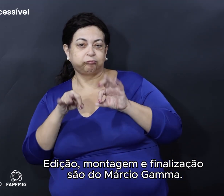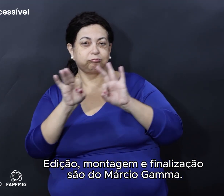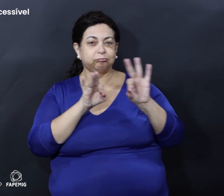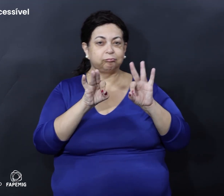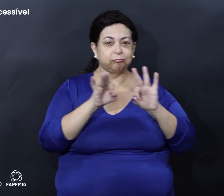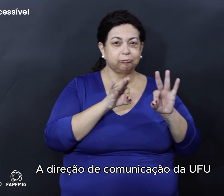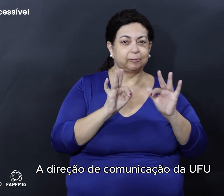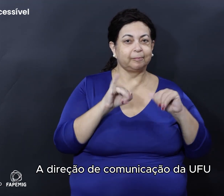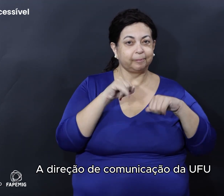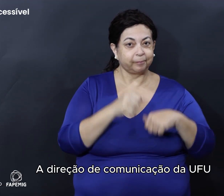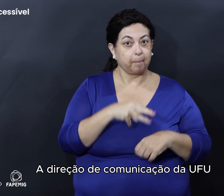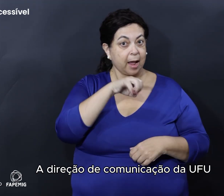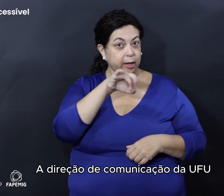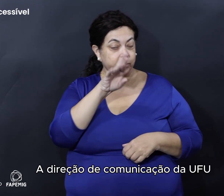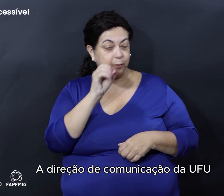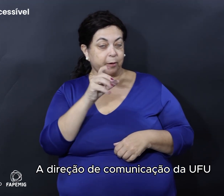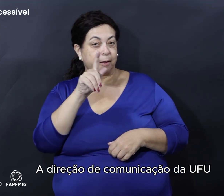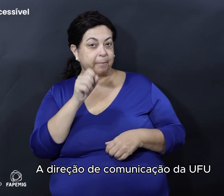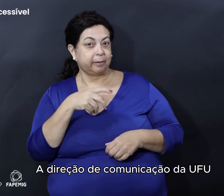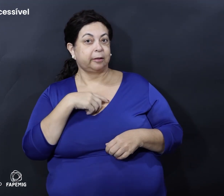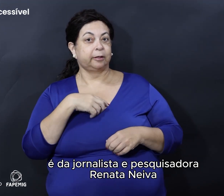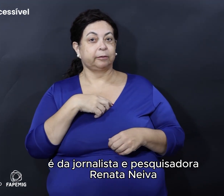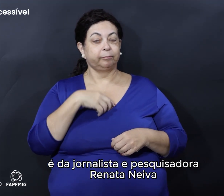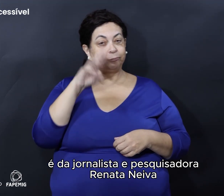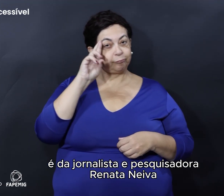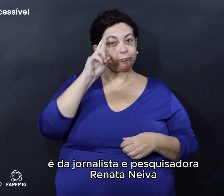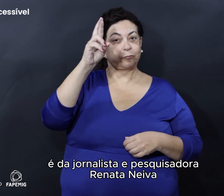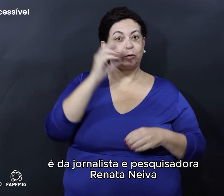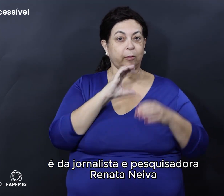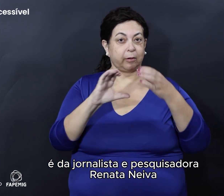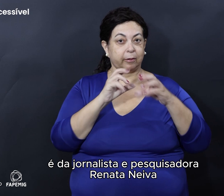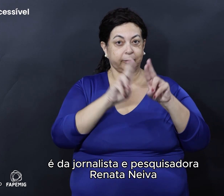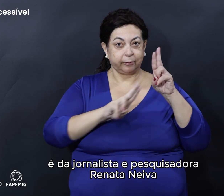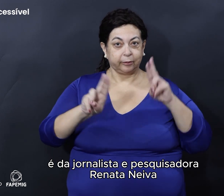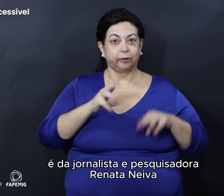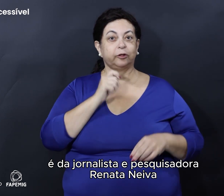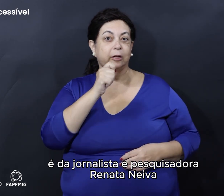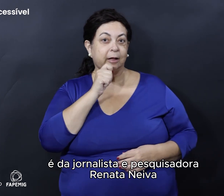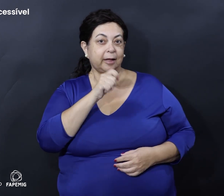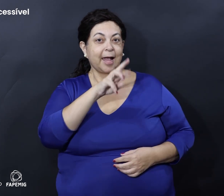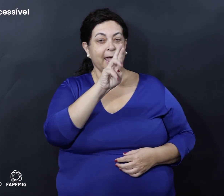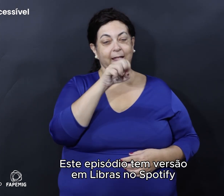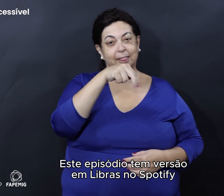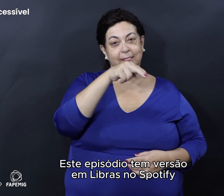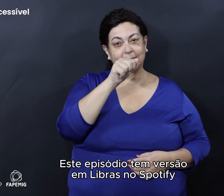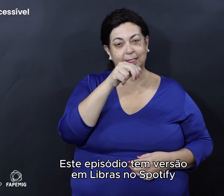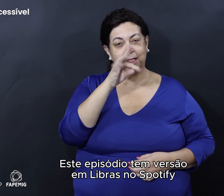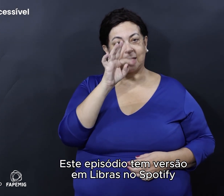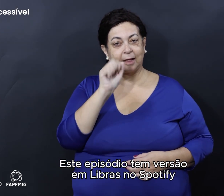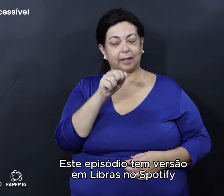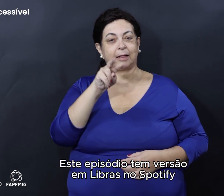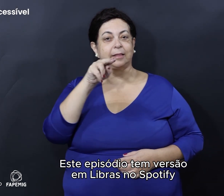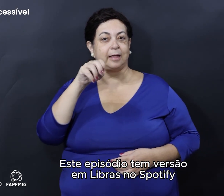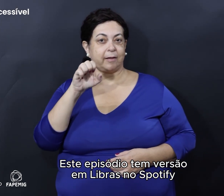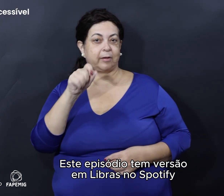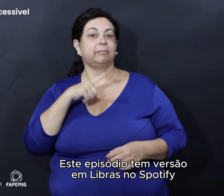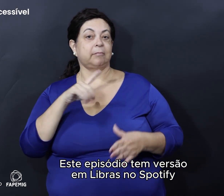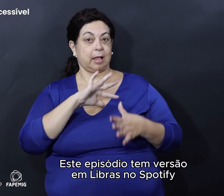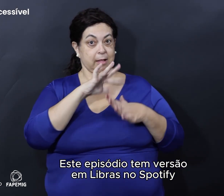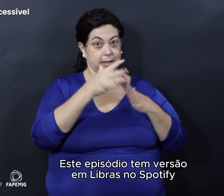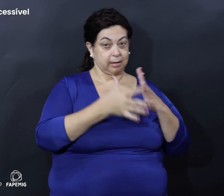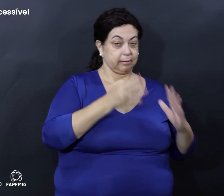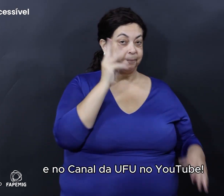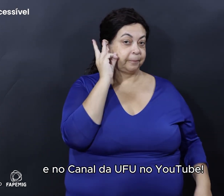Márcio Gama. A direção de comunicação da UFO é da jornalista e pesquisadora Renata Neiva. Este episódio tem versão em Libras